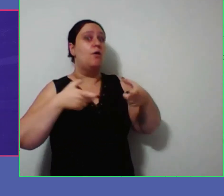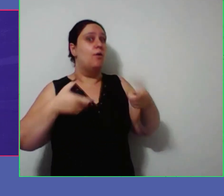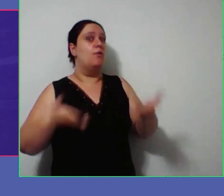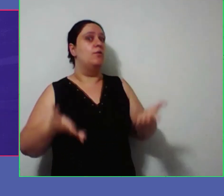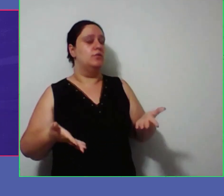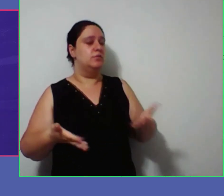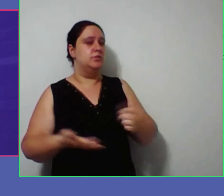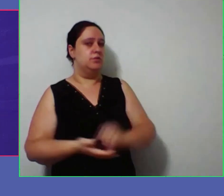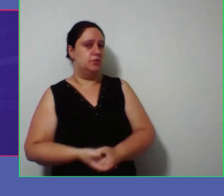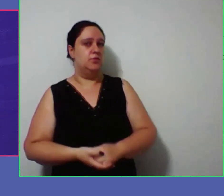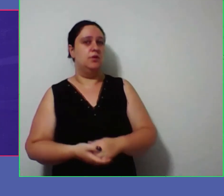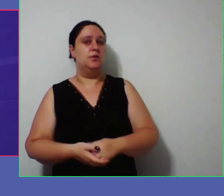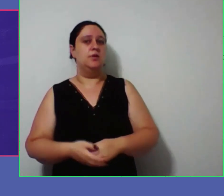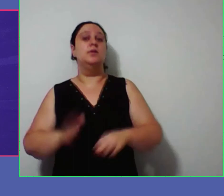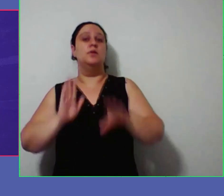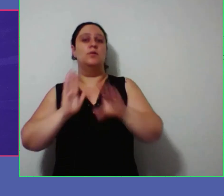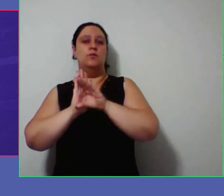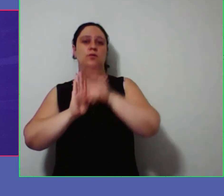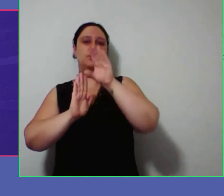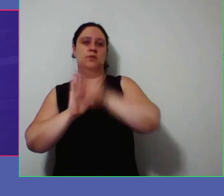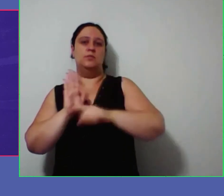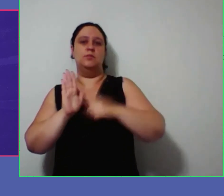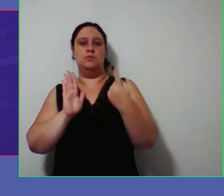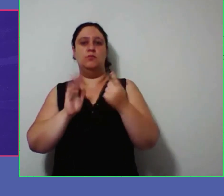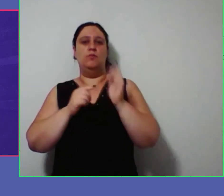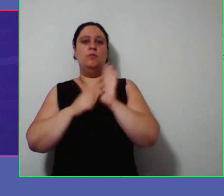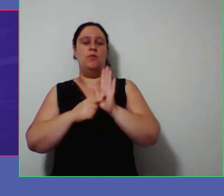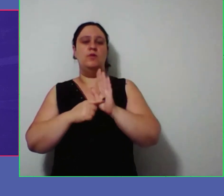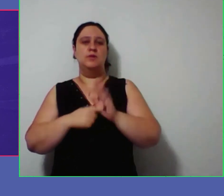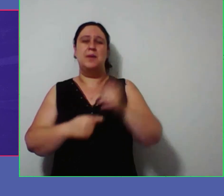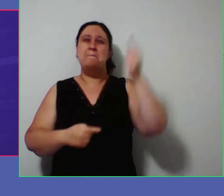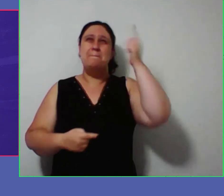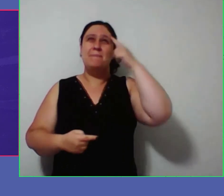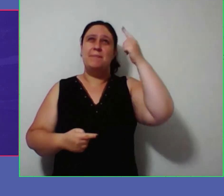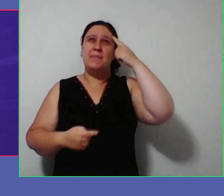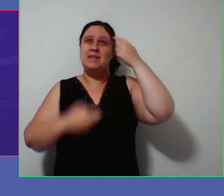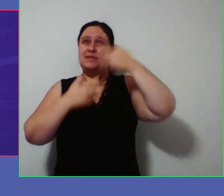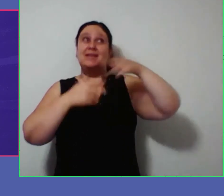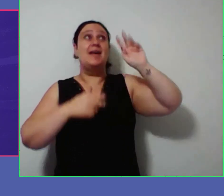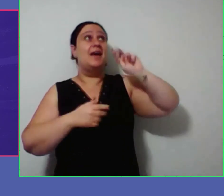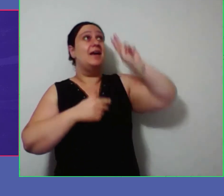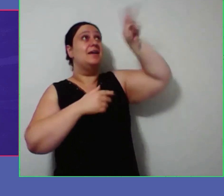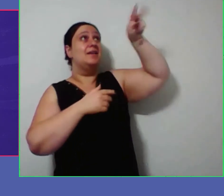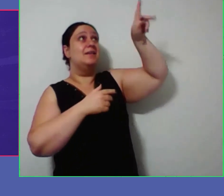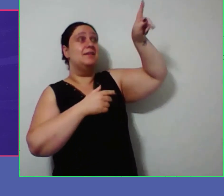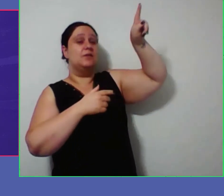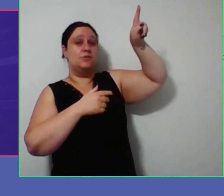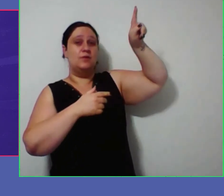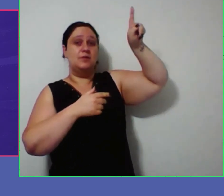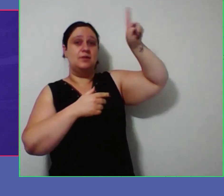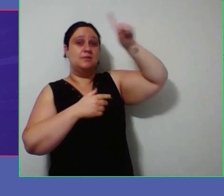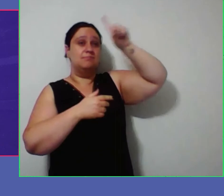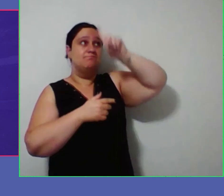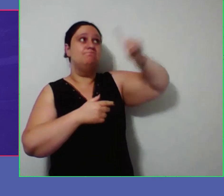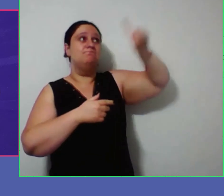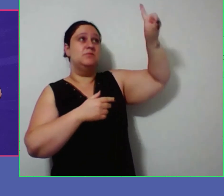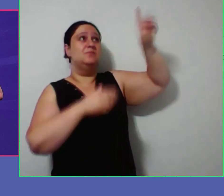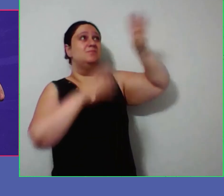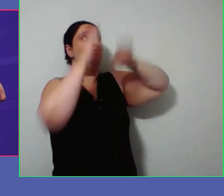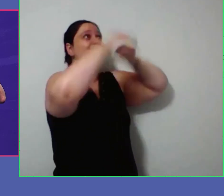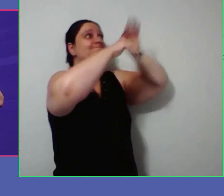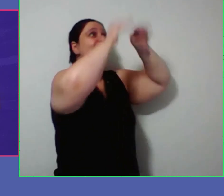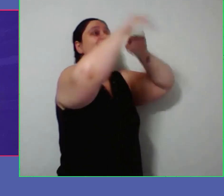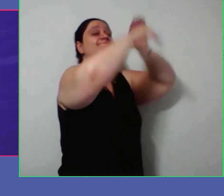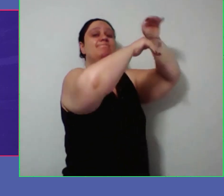fala, pensai nas coisas lá do alto, buscai as coisas lá do alto. Vamos colocar